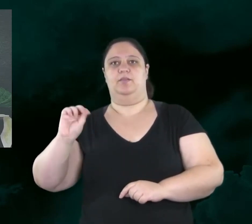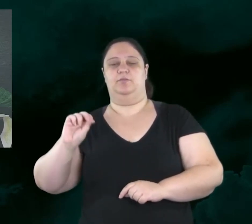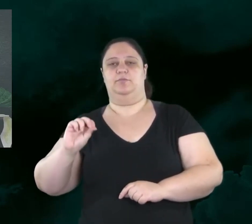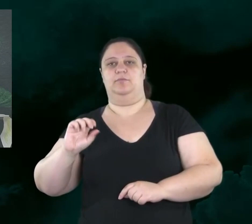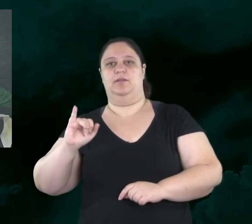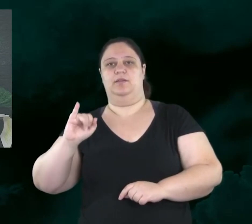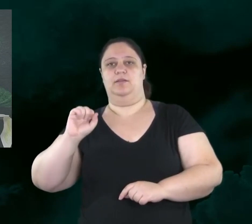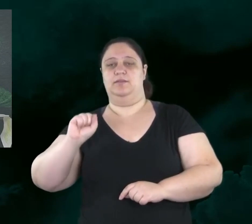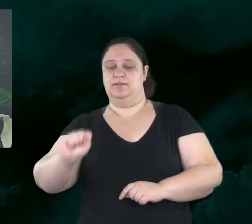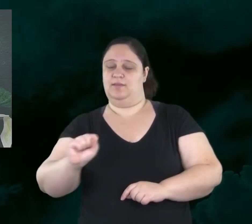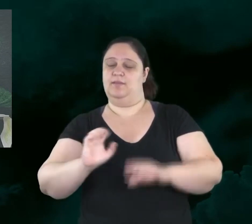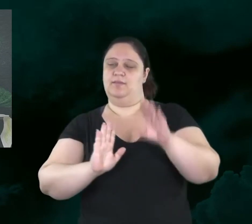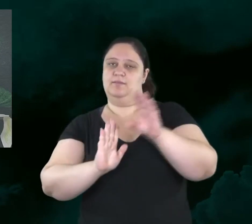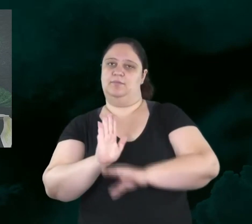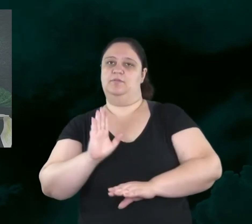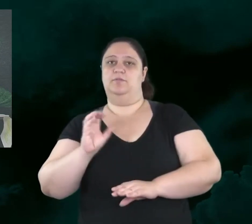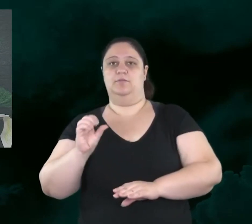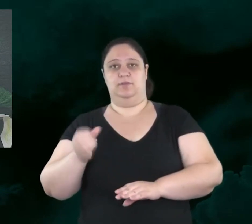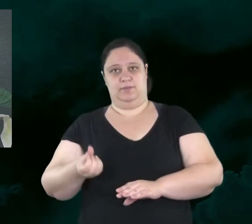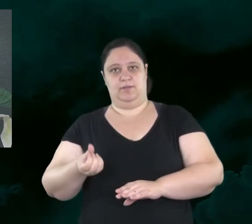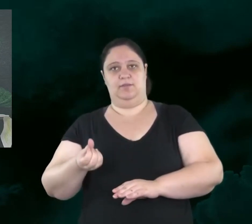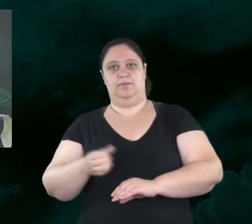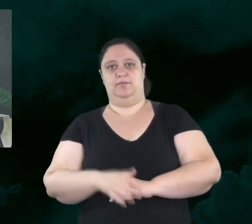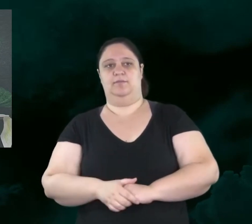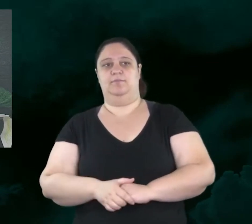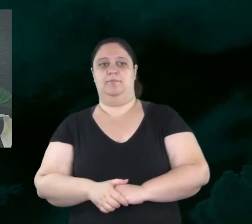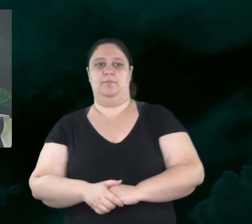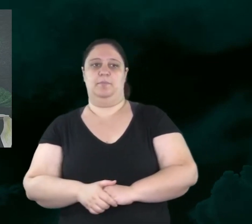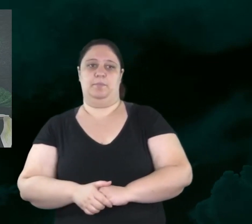pouquinho. Isaías capítulo 6.